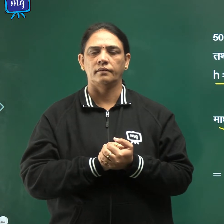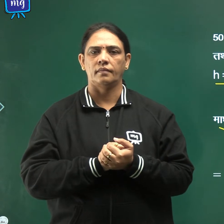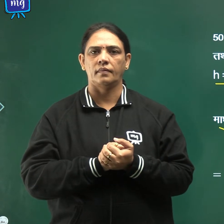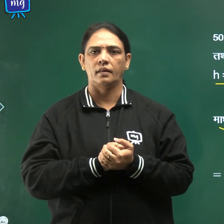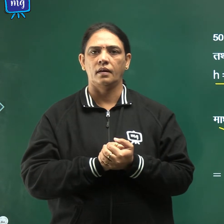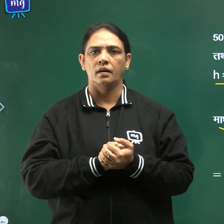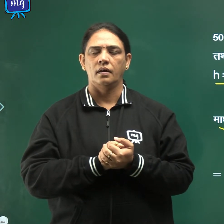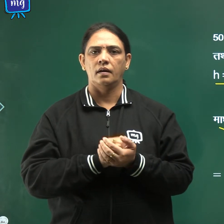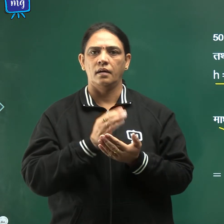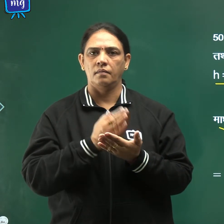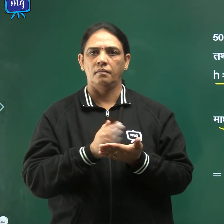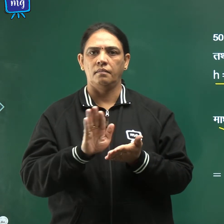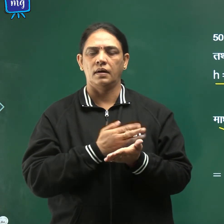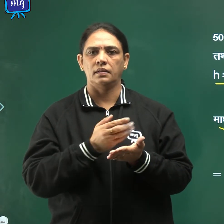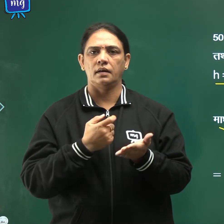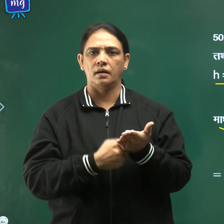माध्यक के सूत्र में